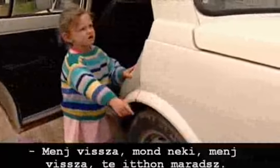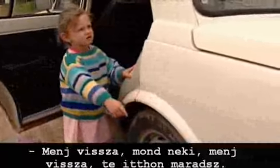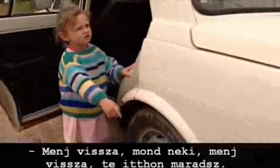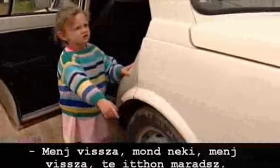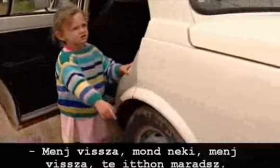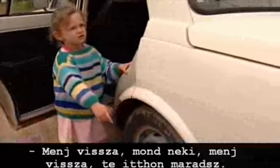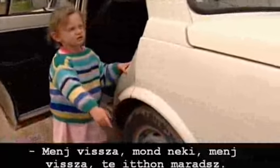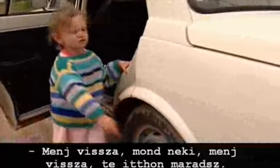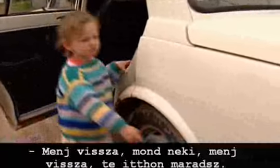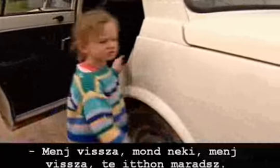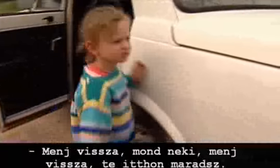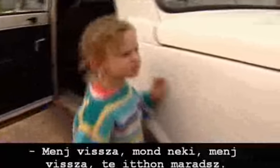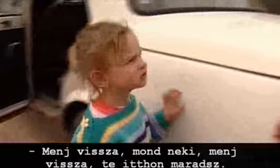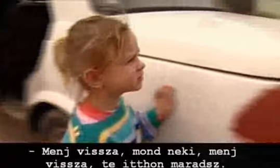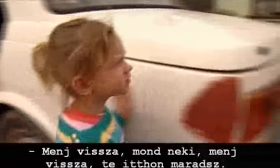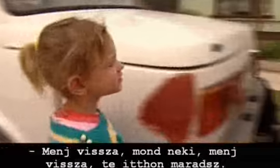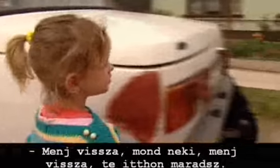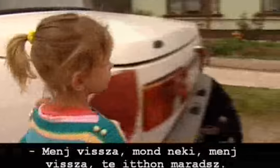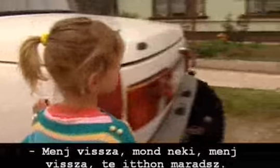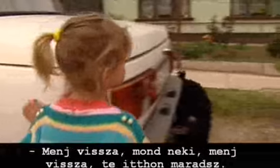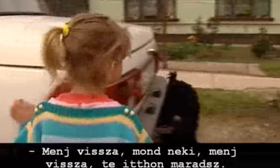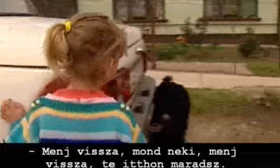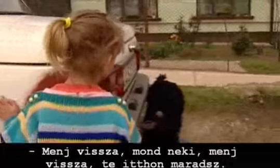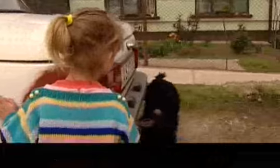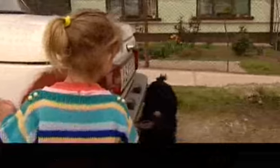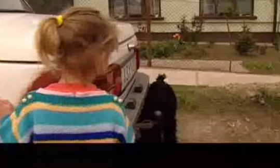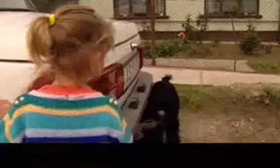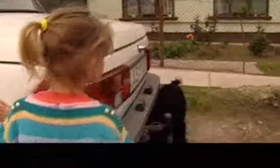Menj vissza, mondd neki, menj vissza, te itthon maradsz.